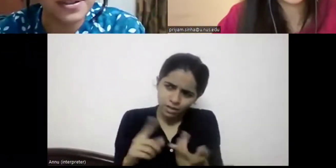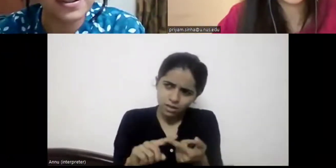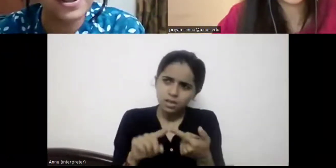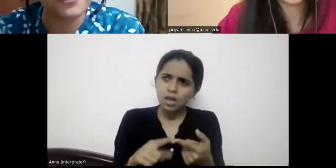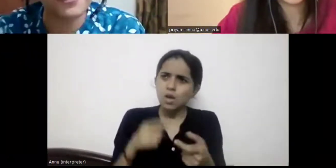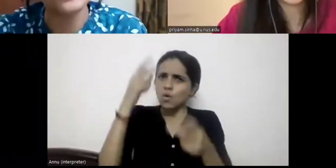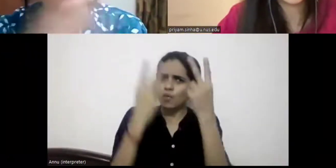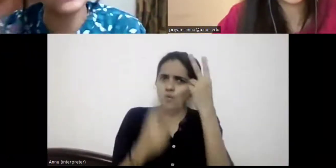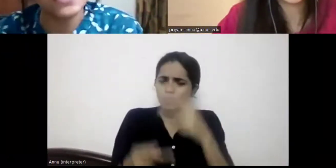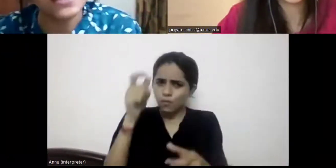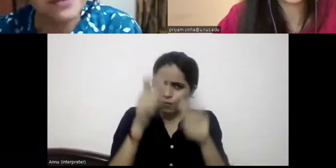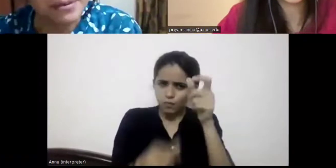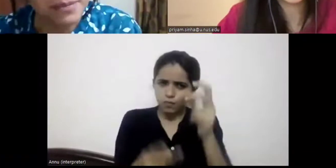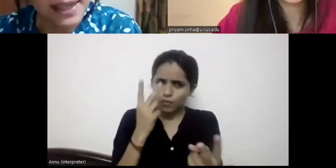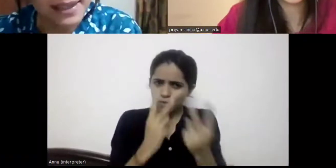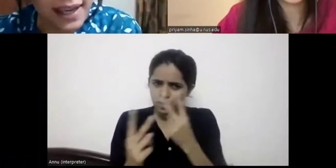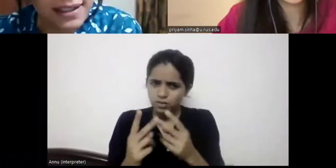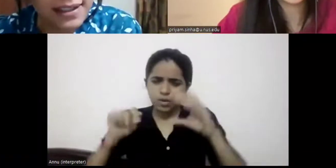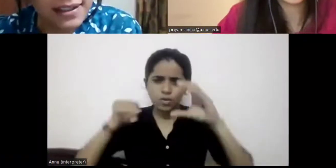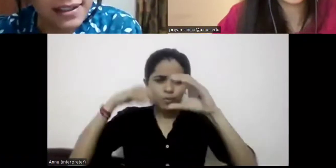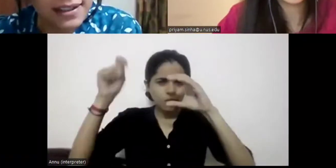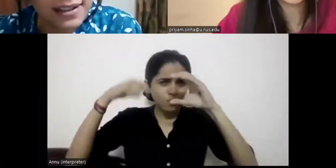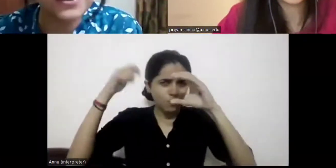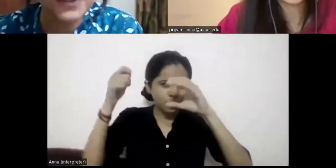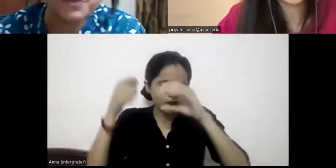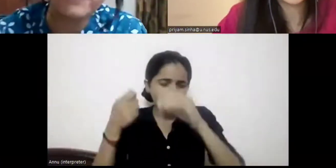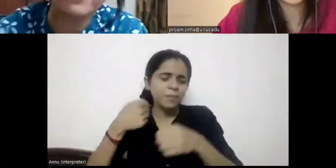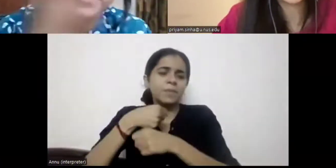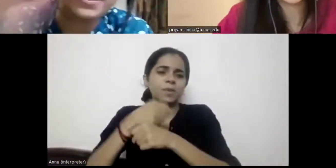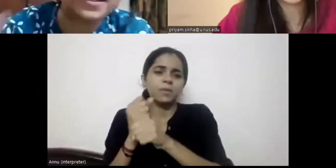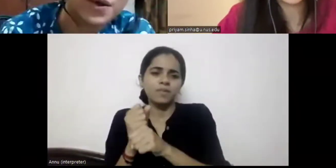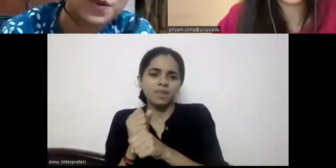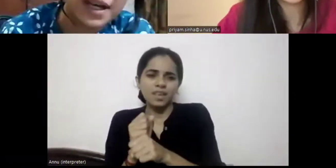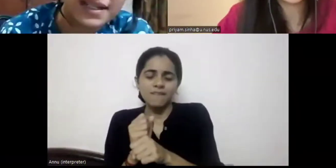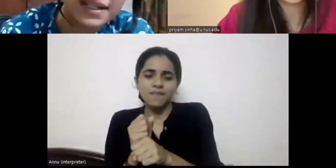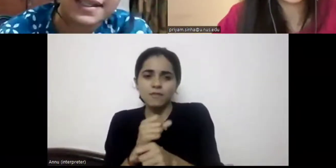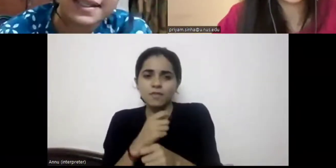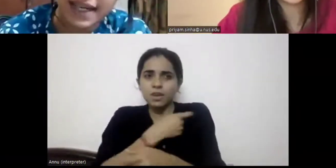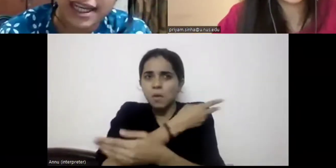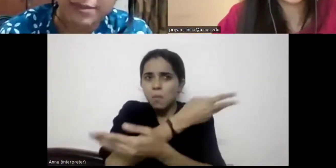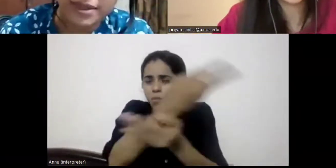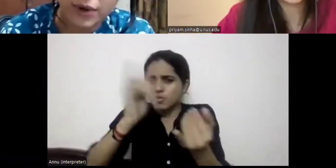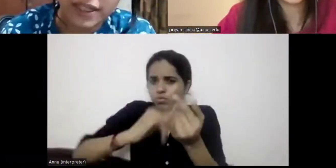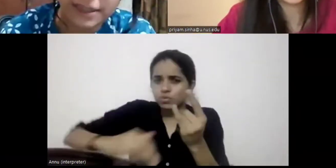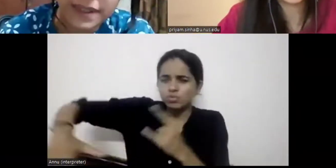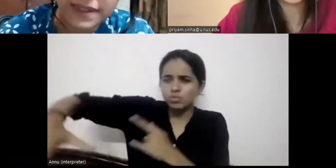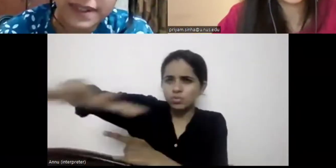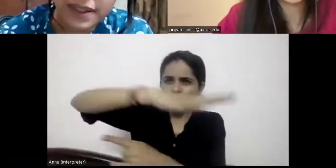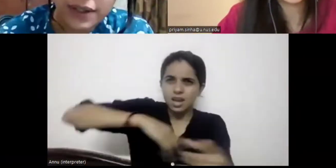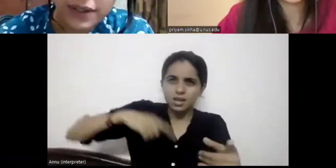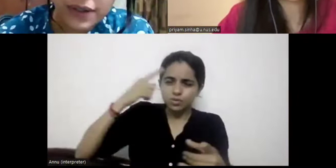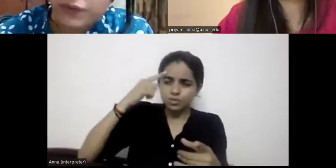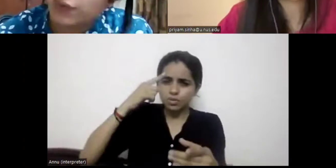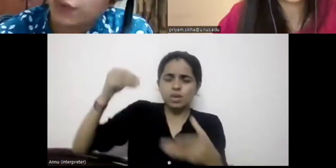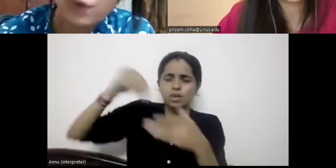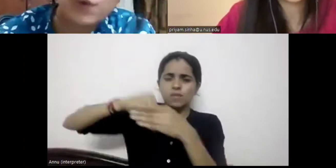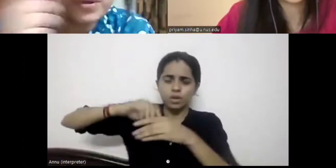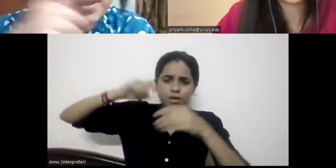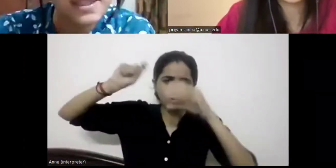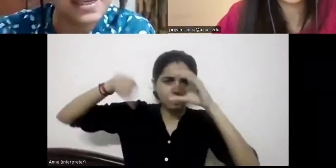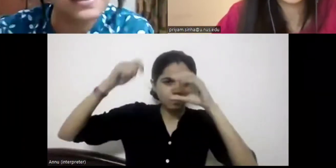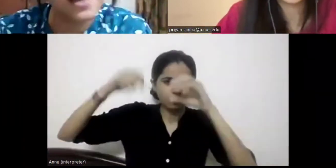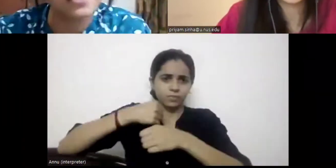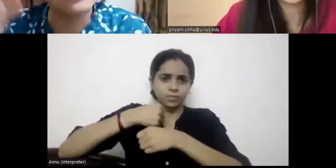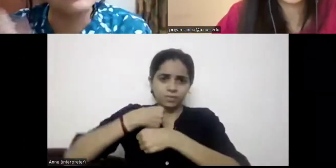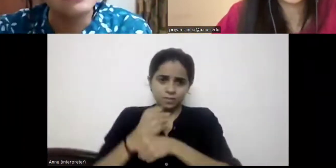able. Therefore, we create a film like that. We assume everybody around us is an able-bodied person. तो वो